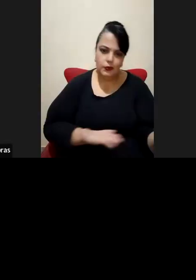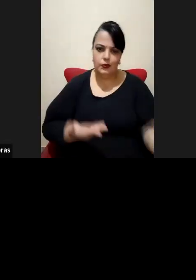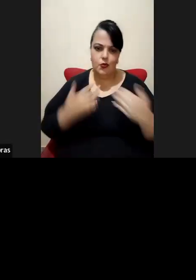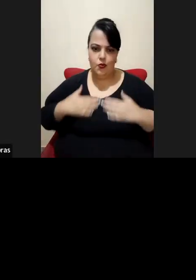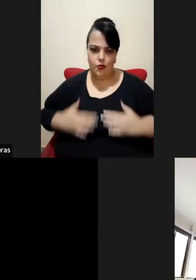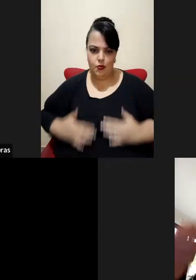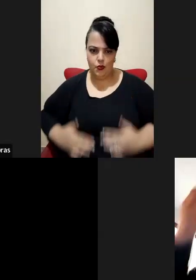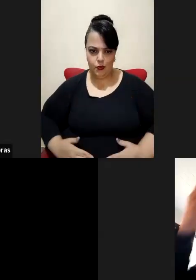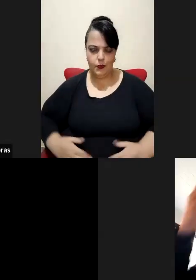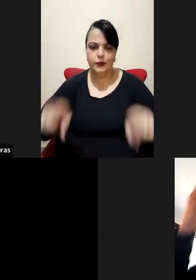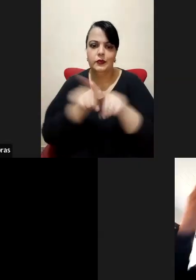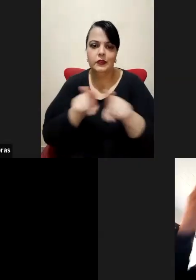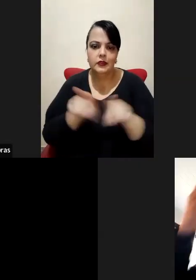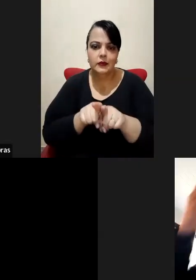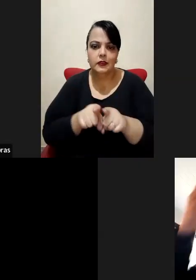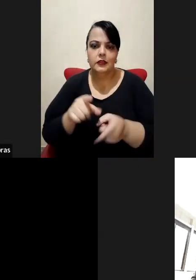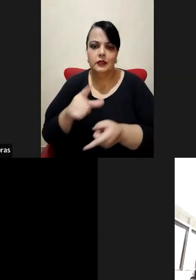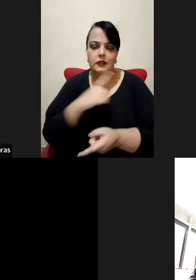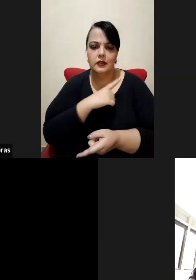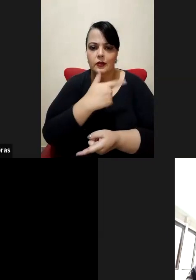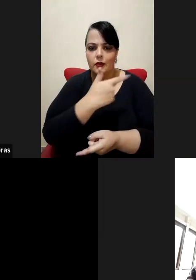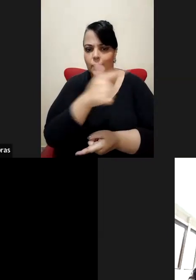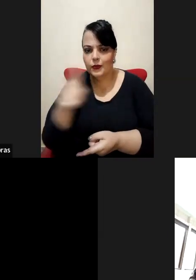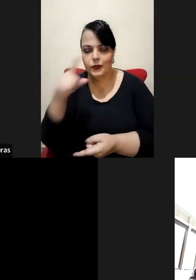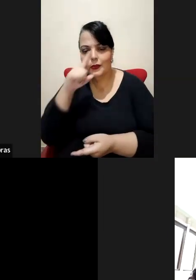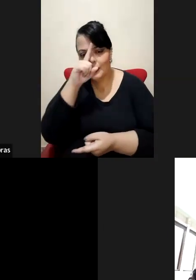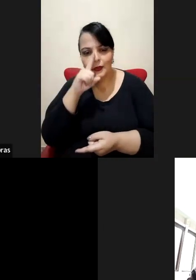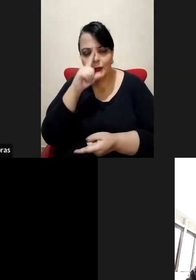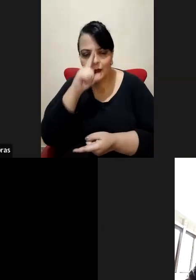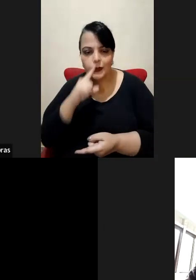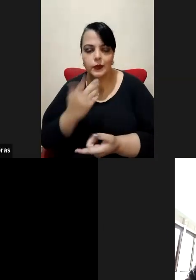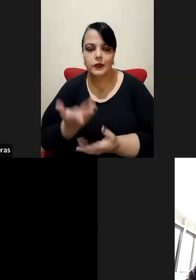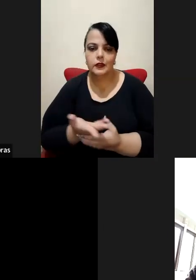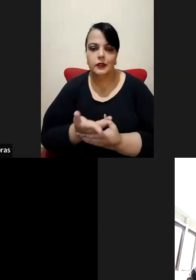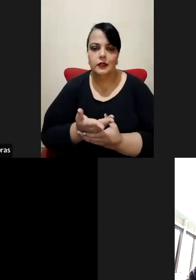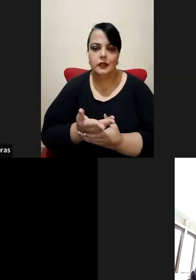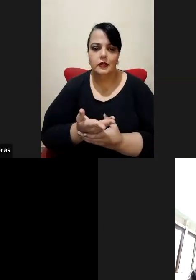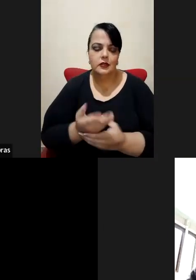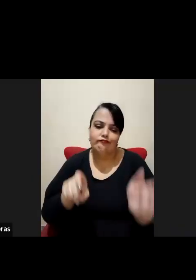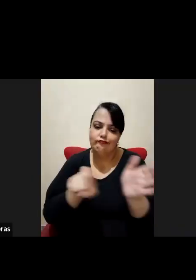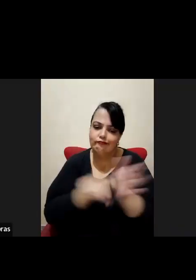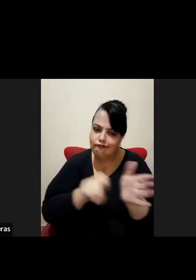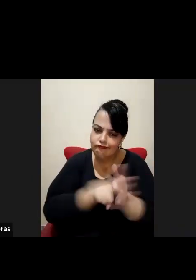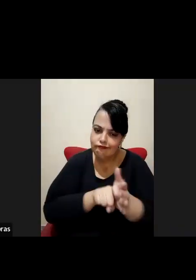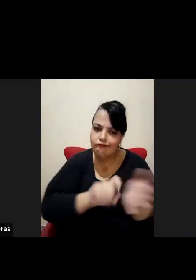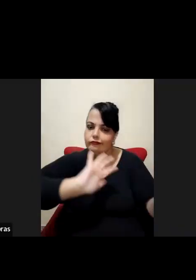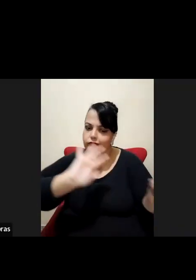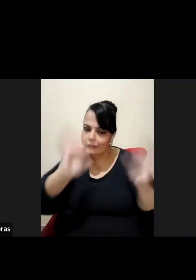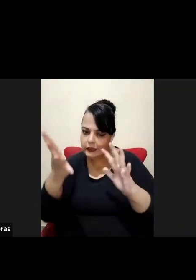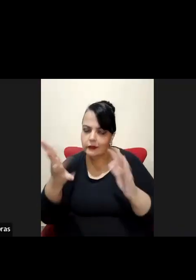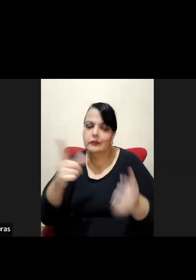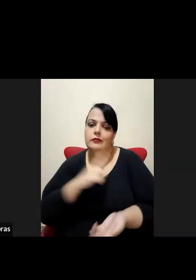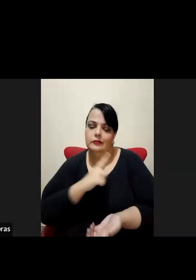a situações que risco, né, como uso de substâncias, né, desde o uso